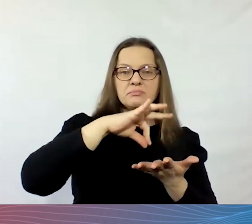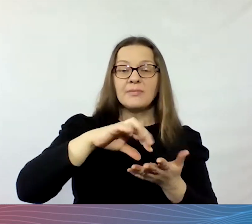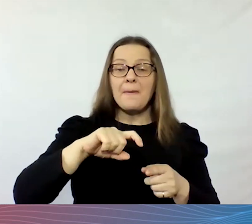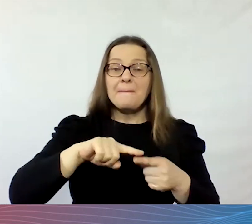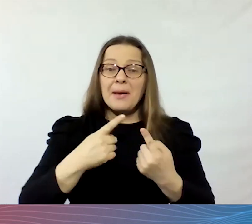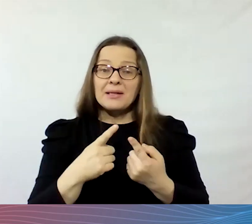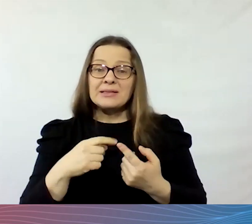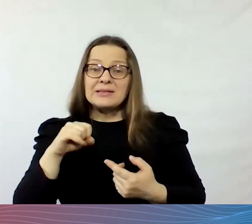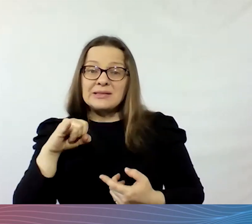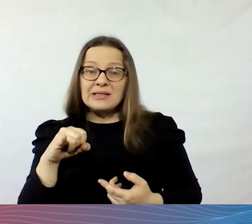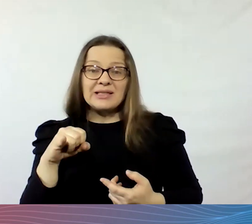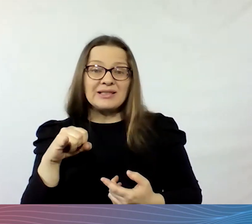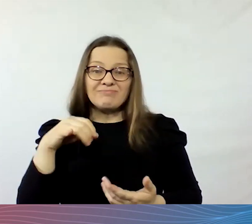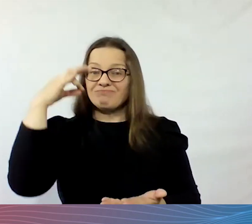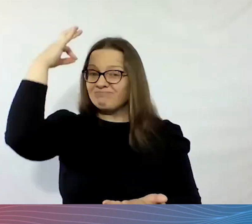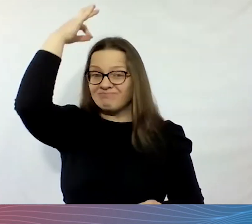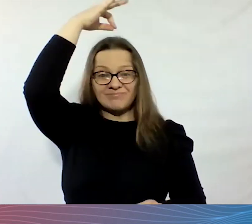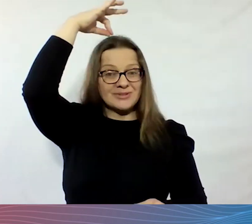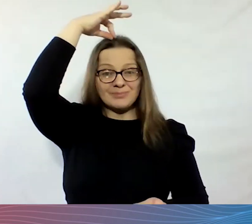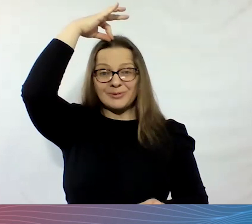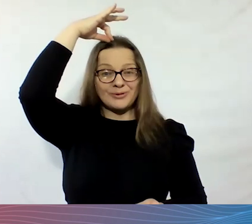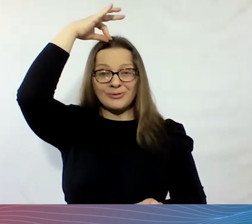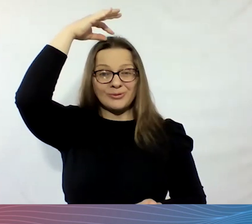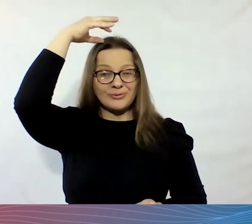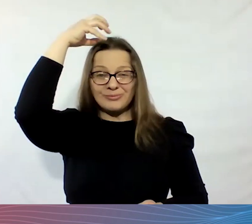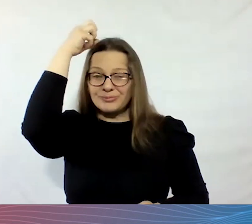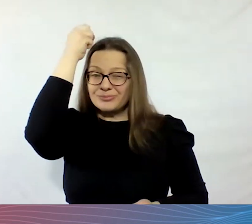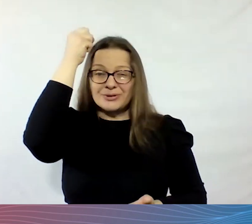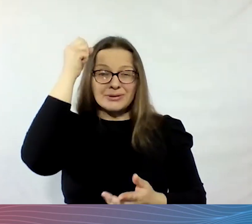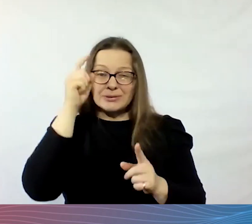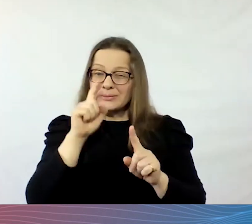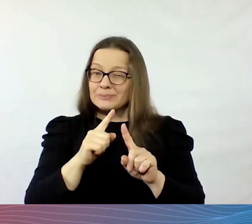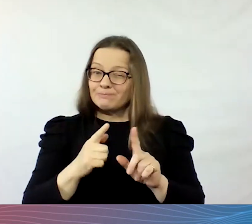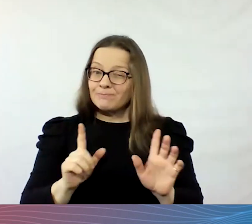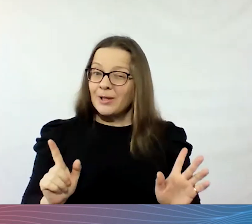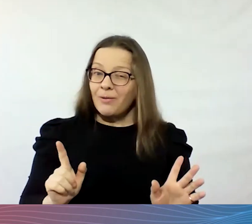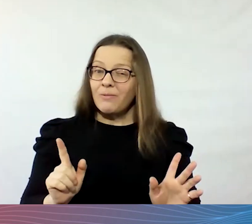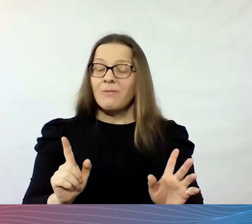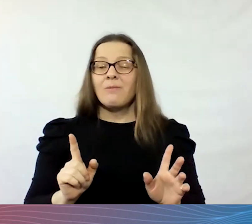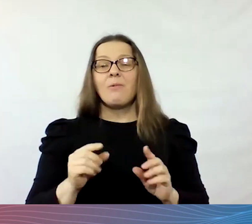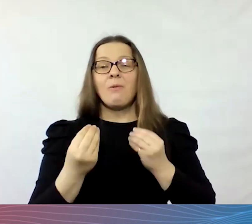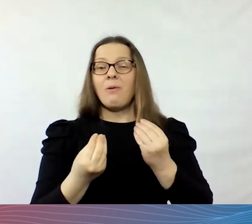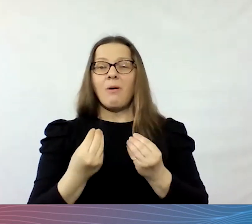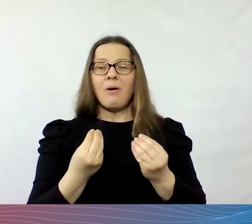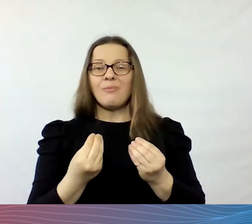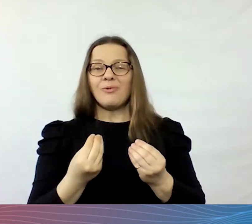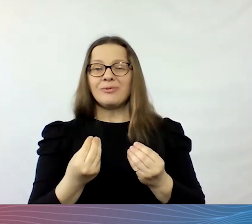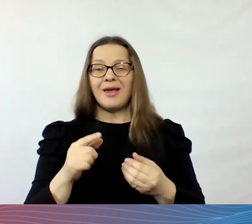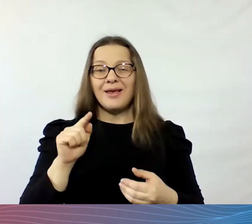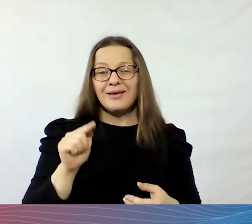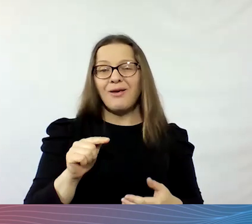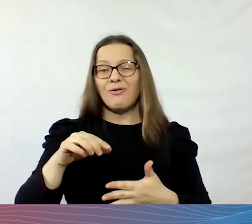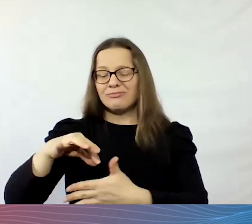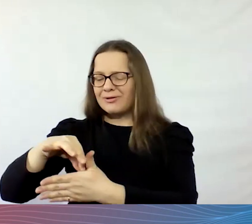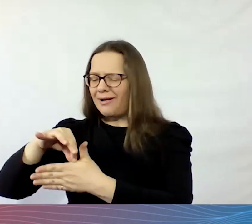si, para que não façais o que porventura seja do vosso querer. Irmãos, como viver do modo digno